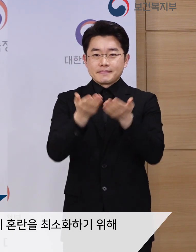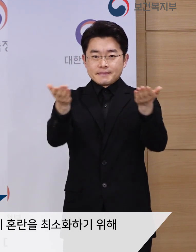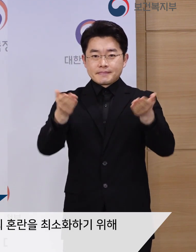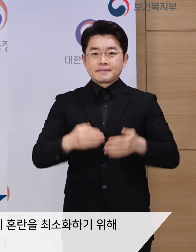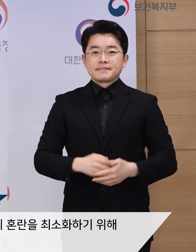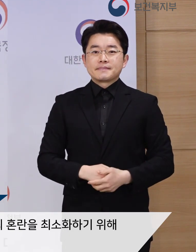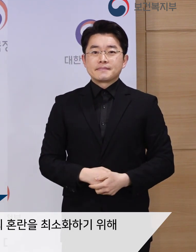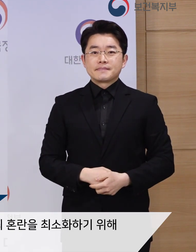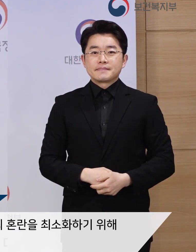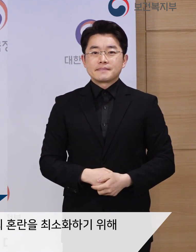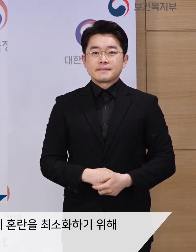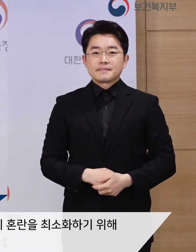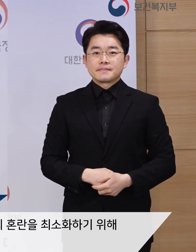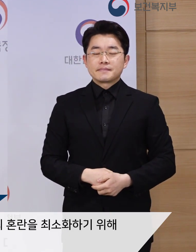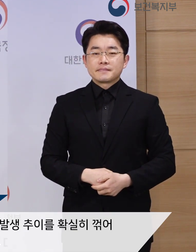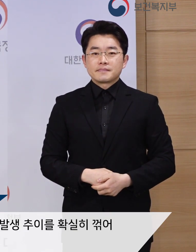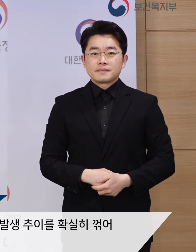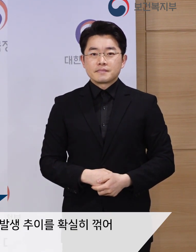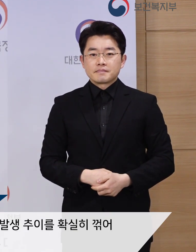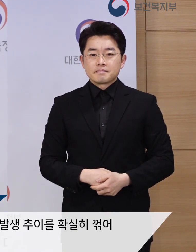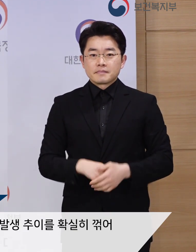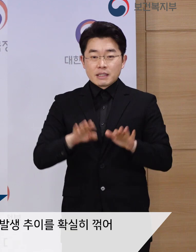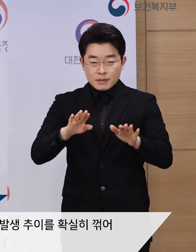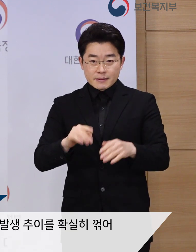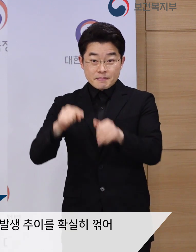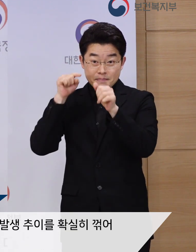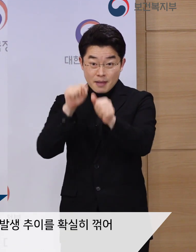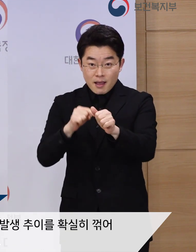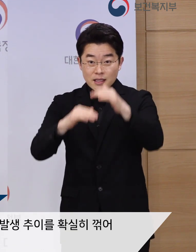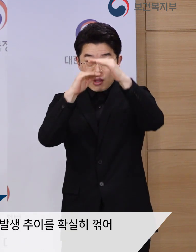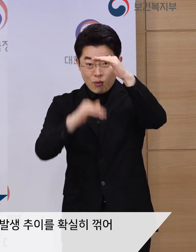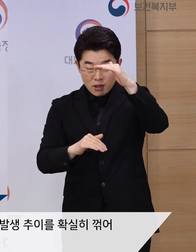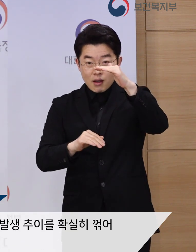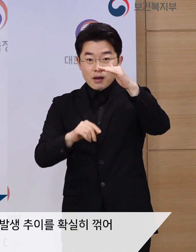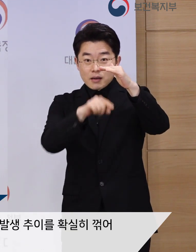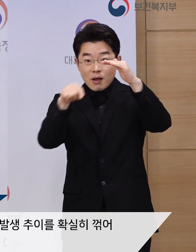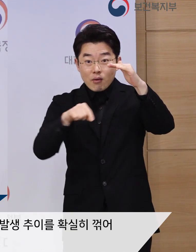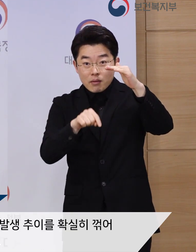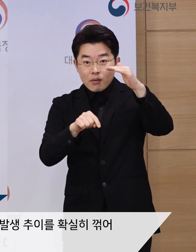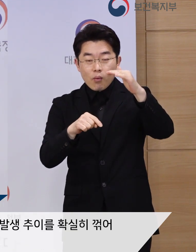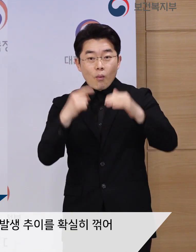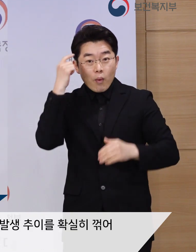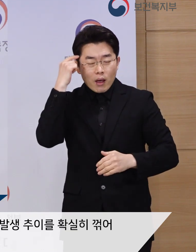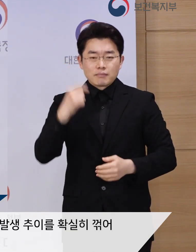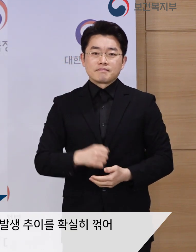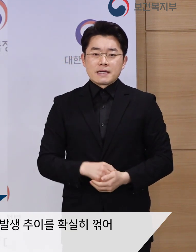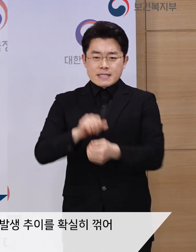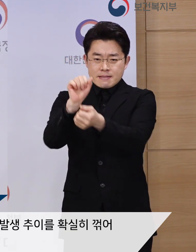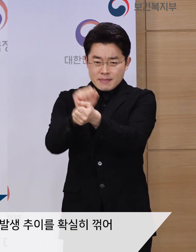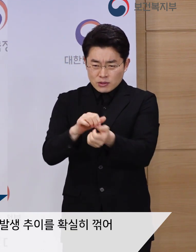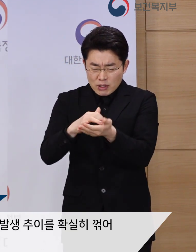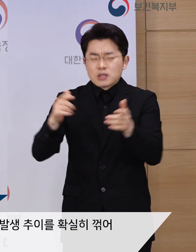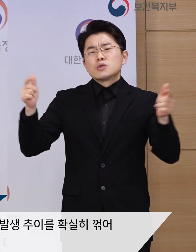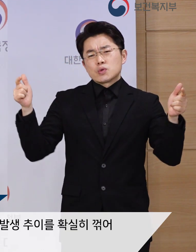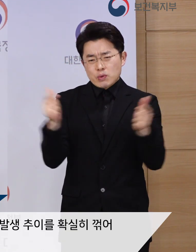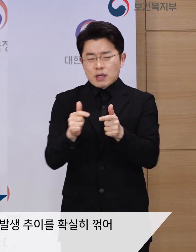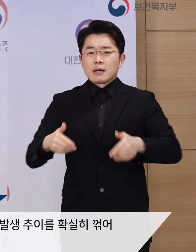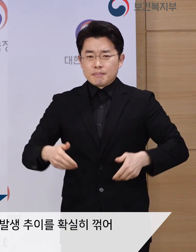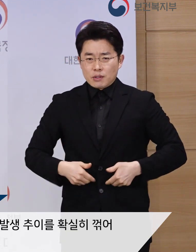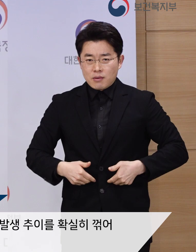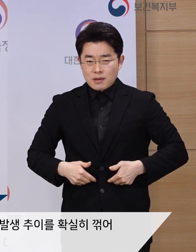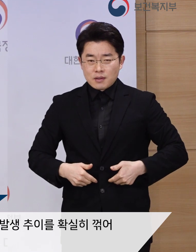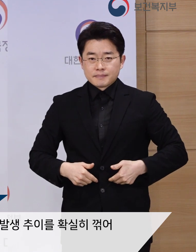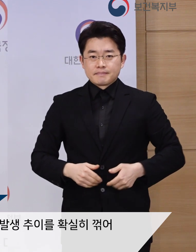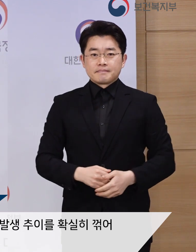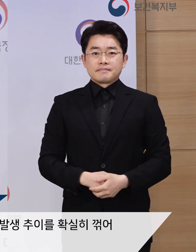자료를 함께 배포하였습니다. 이번 조치의 목표는 단 하나입니다. 지금의 환자 발생 추이를 확실히